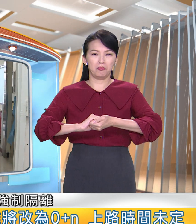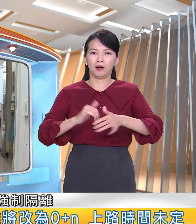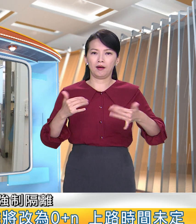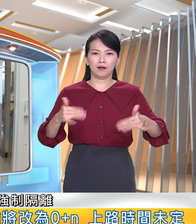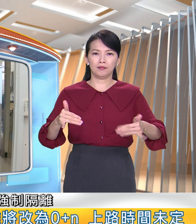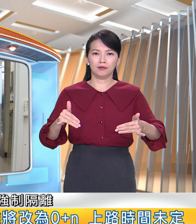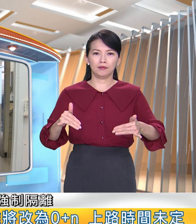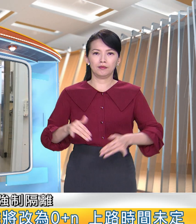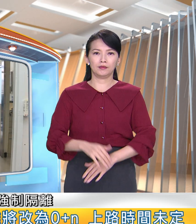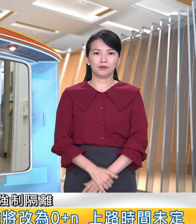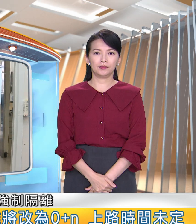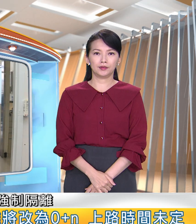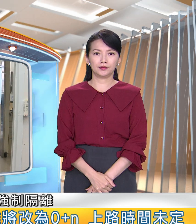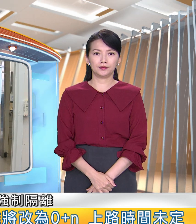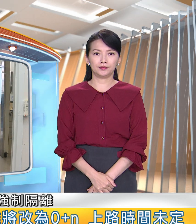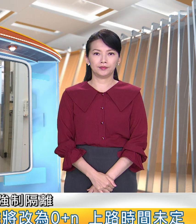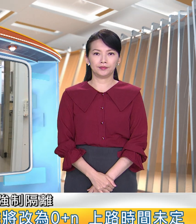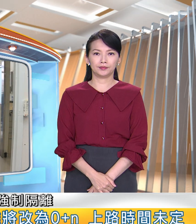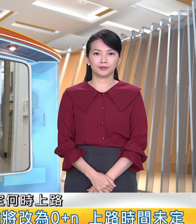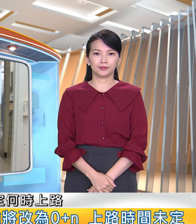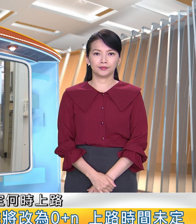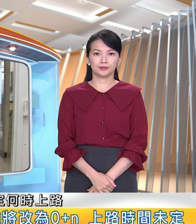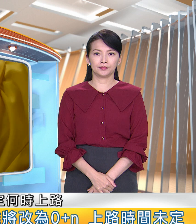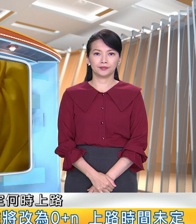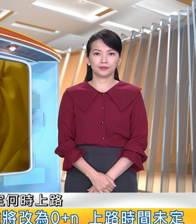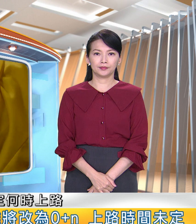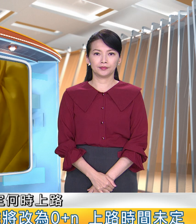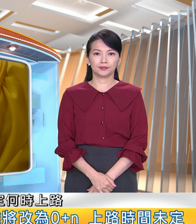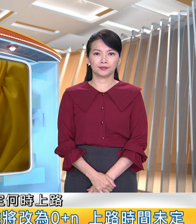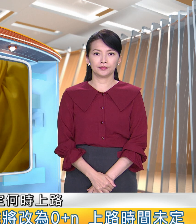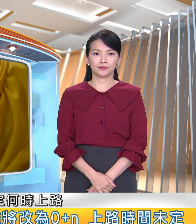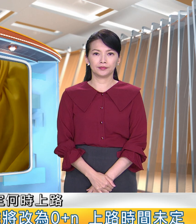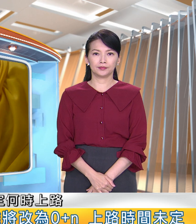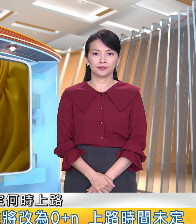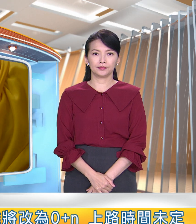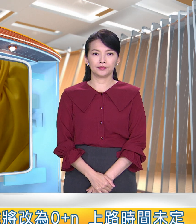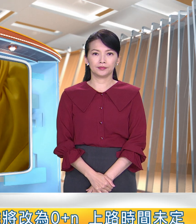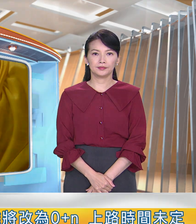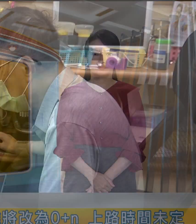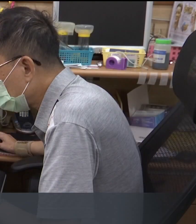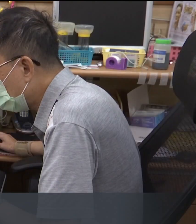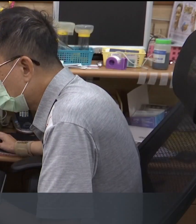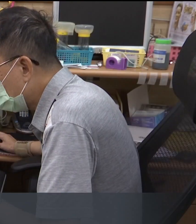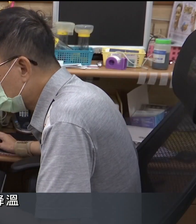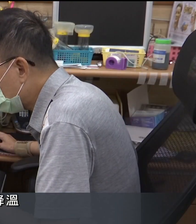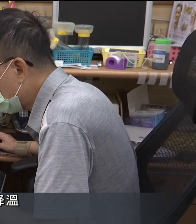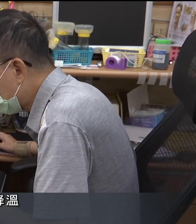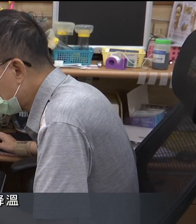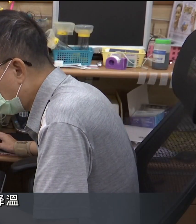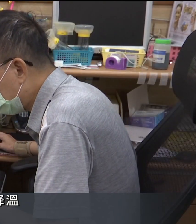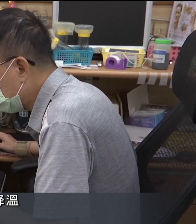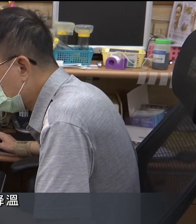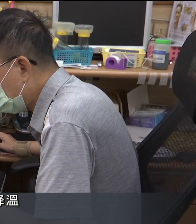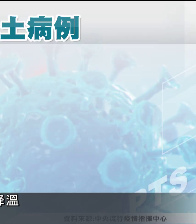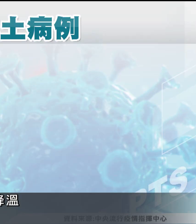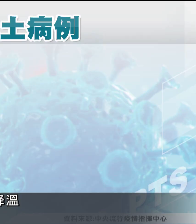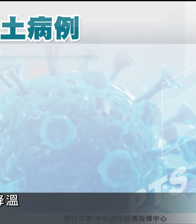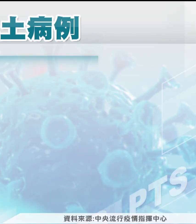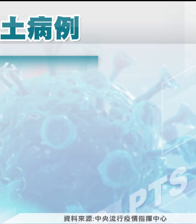0+N 天，不会强制隔离，不过还没确定何时上路。 新冠疫情持续降温，13号周一